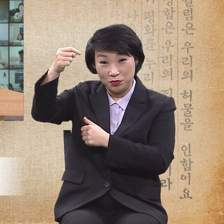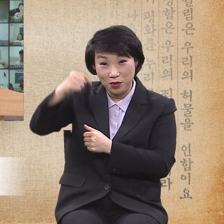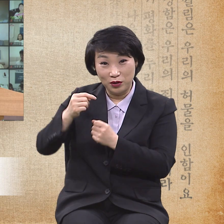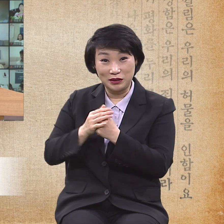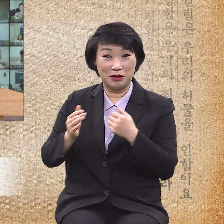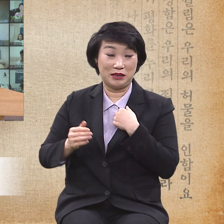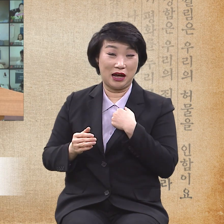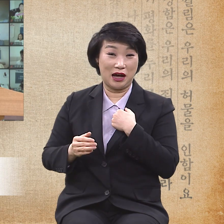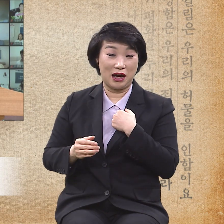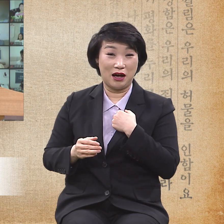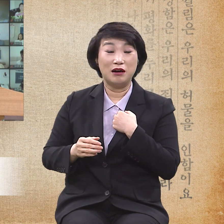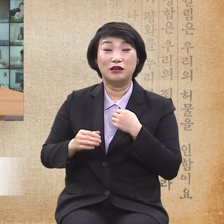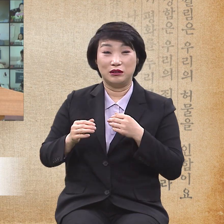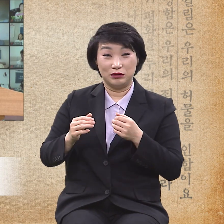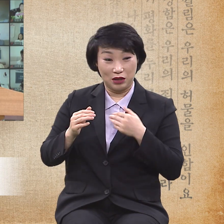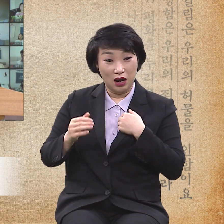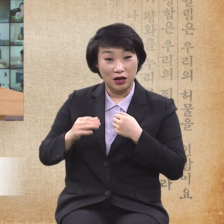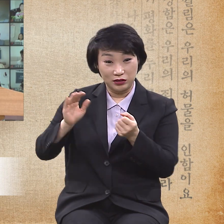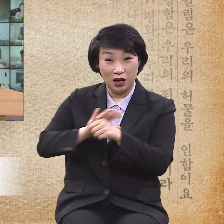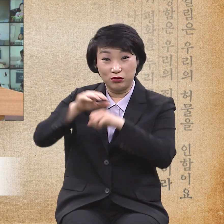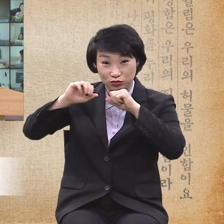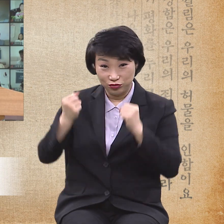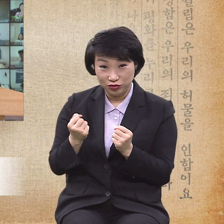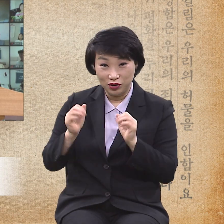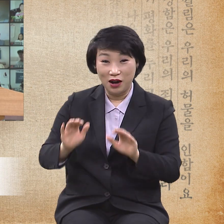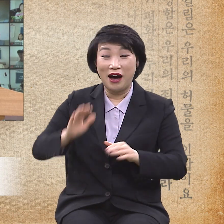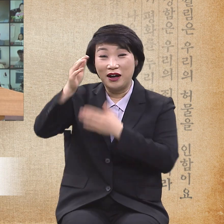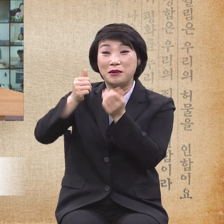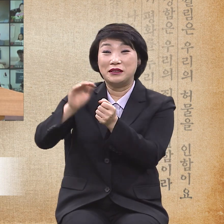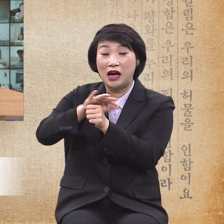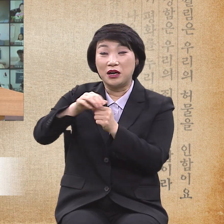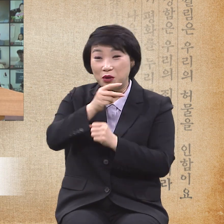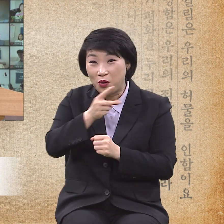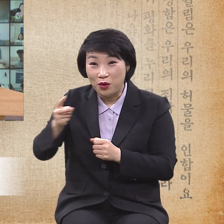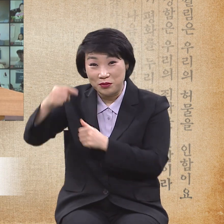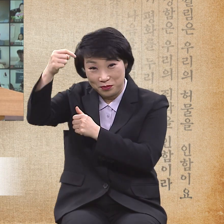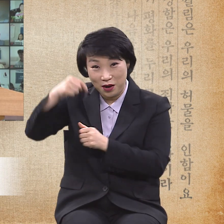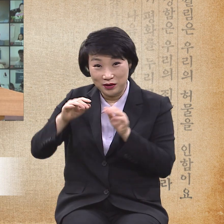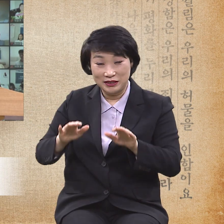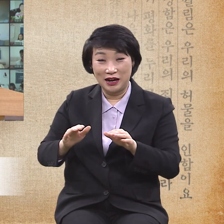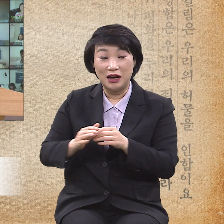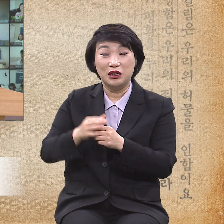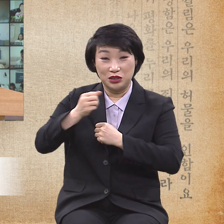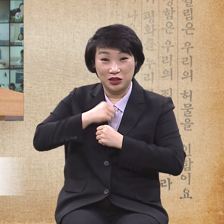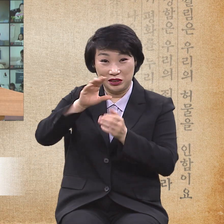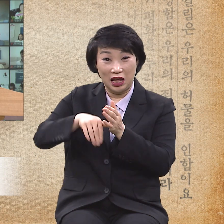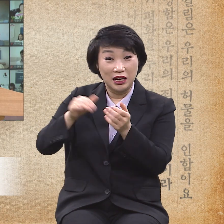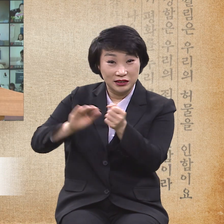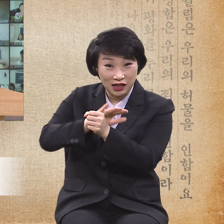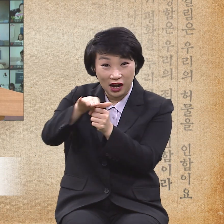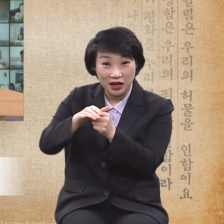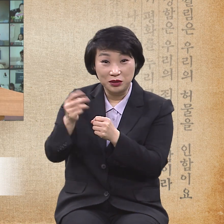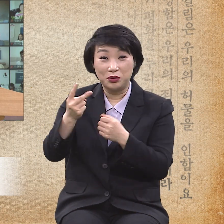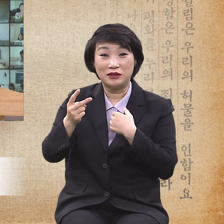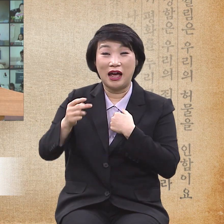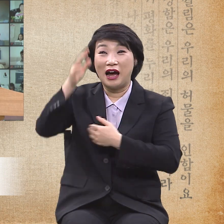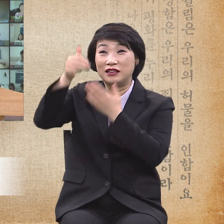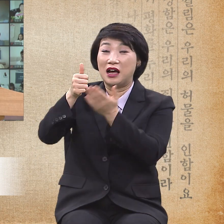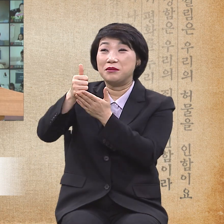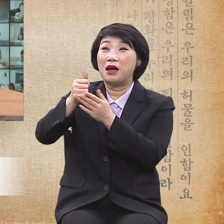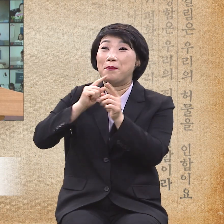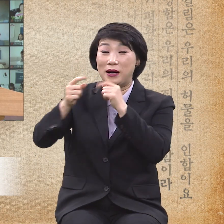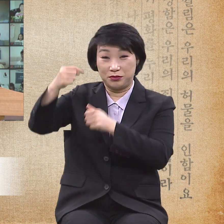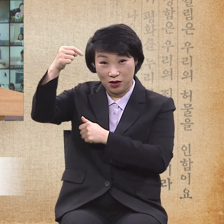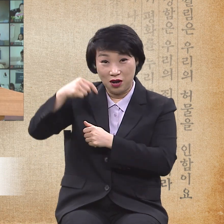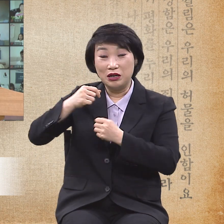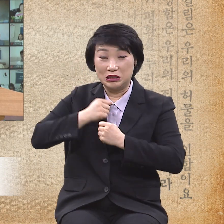계명이니까 내가 받으면 그 계명이 사랑이요, 지키면 사랑이요. 또 내가 하나님을 그 지킴으로